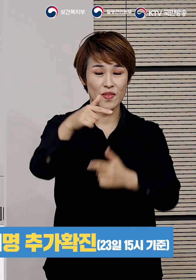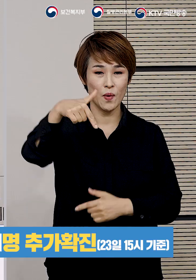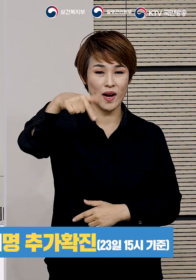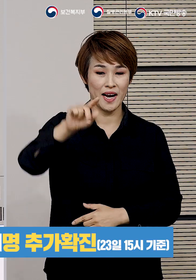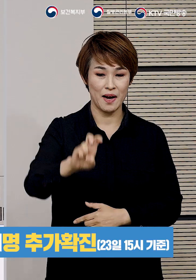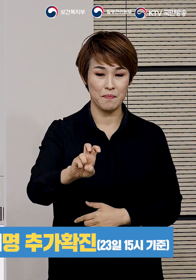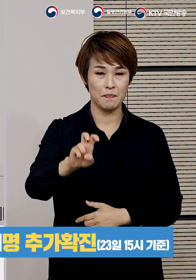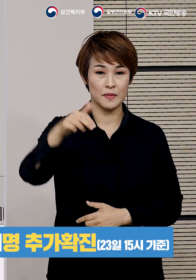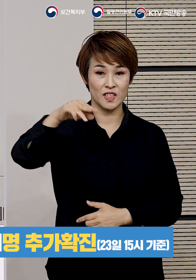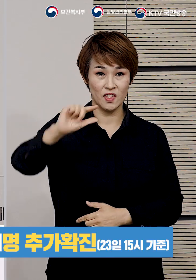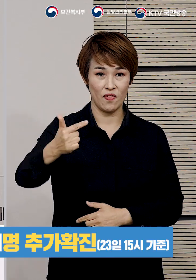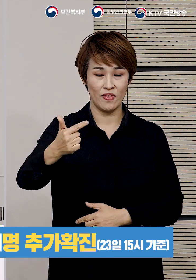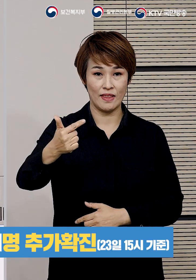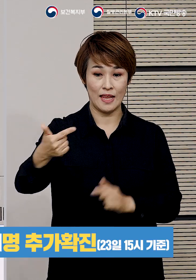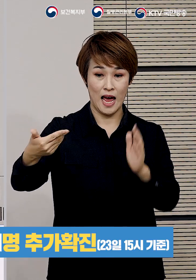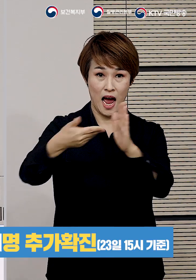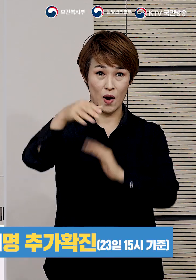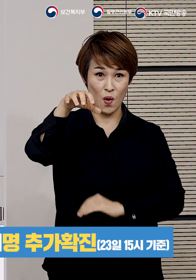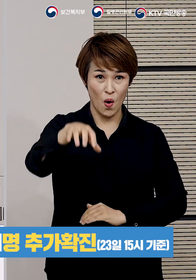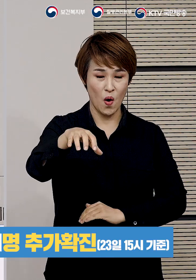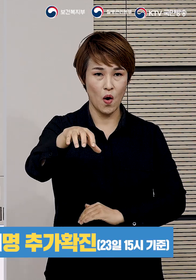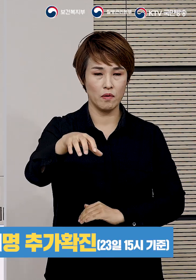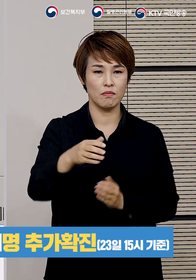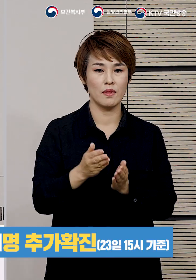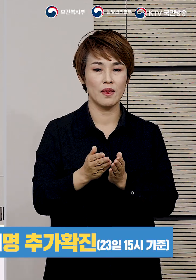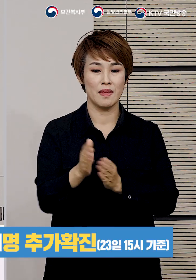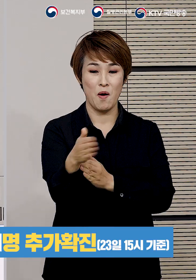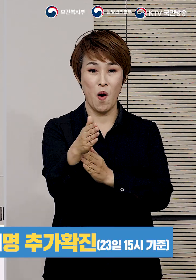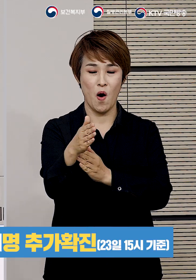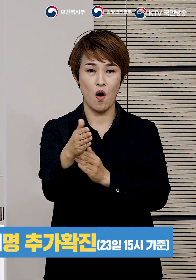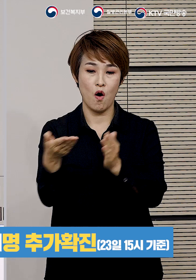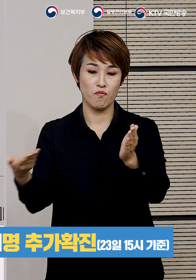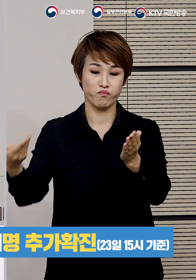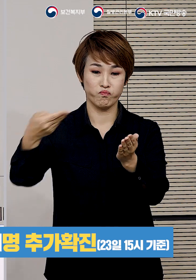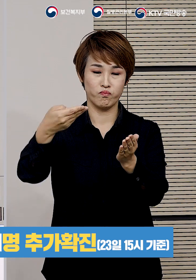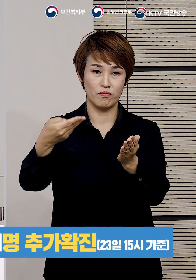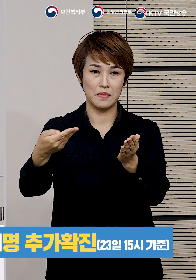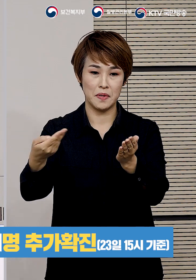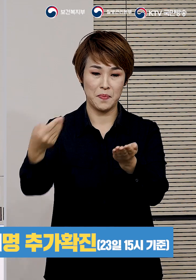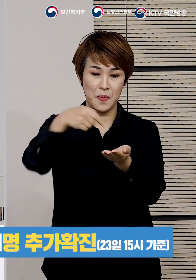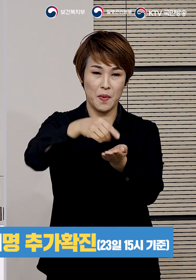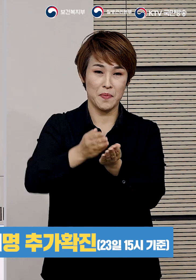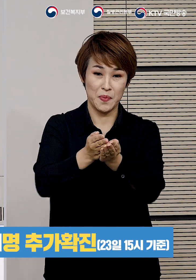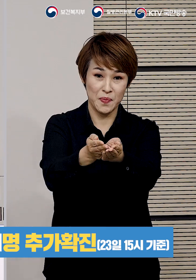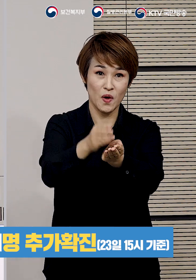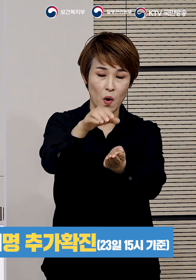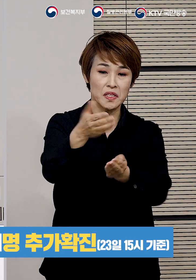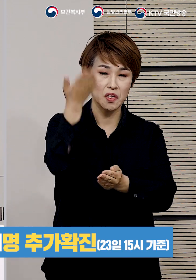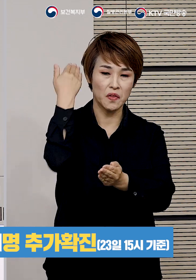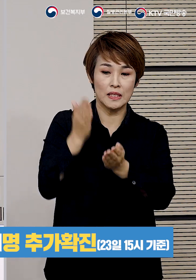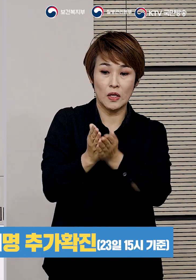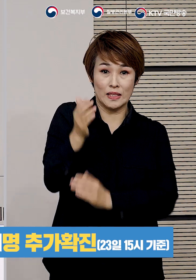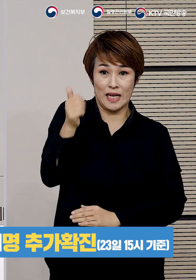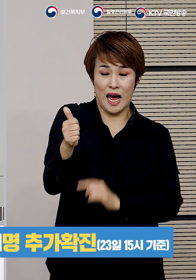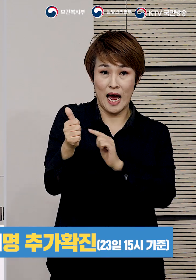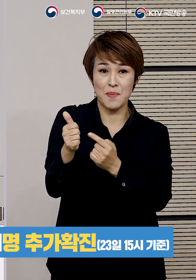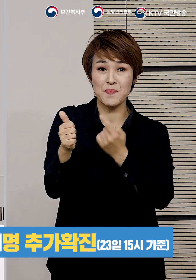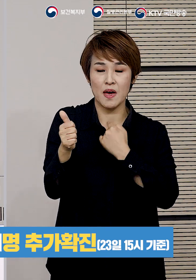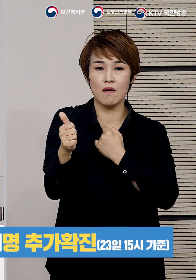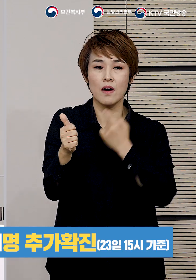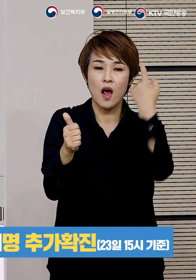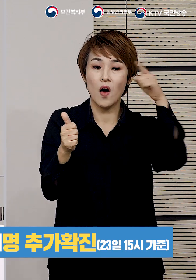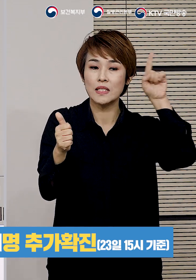부산 감천항에 입항한 어획물 운반선의 전 선장이 이전 기항지였던